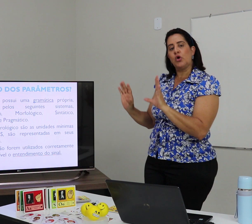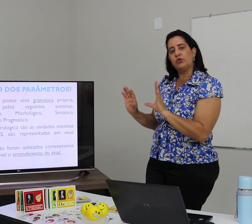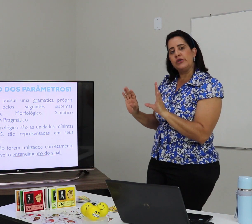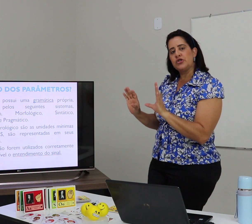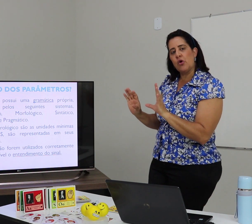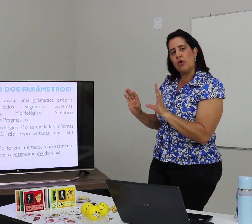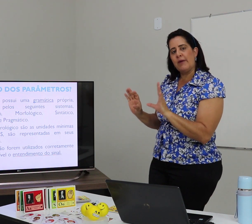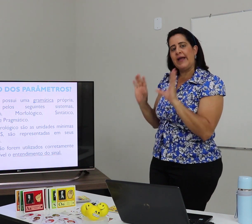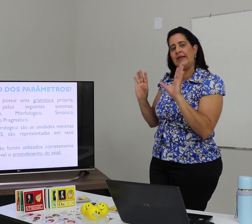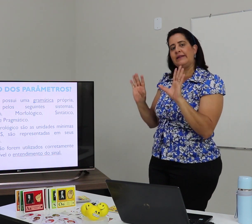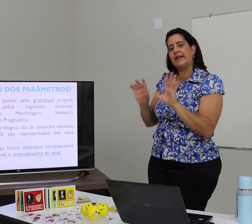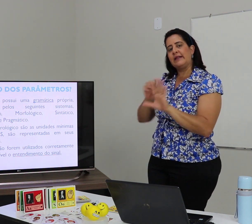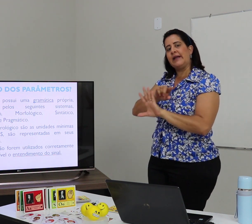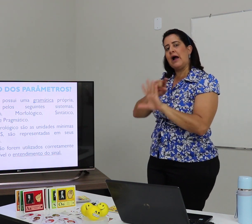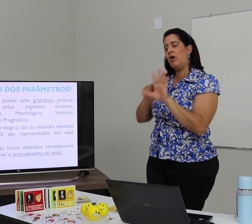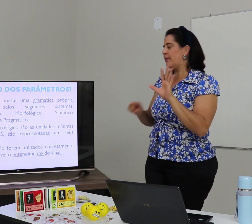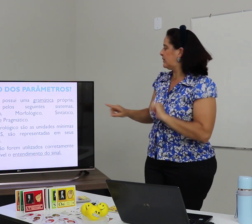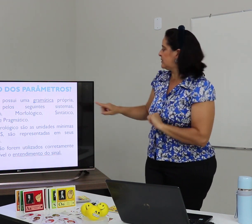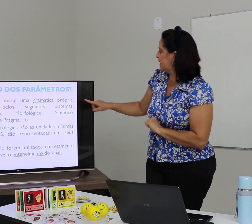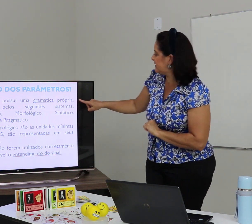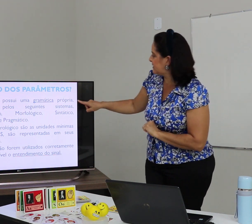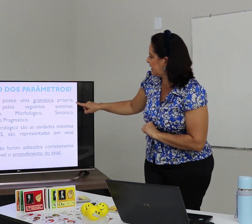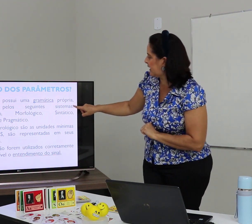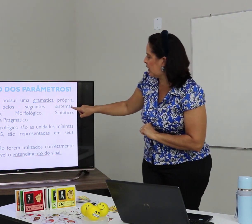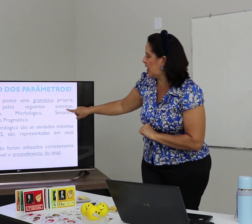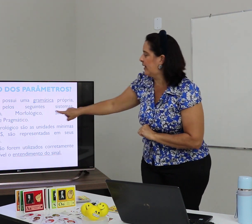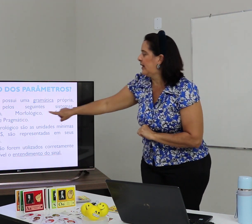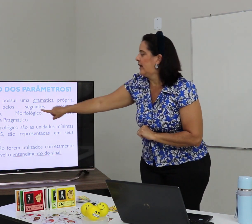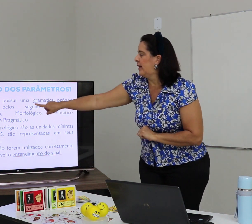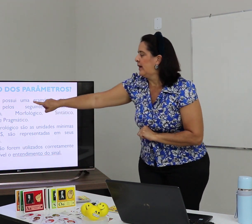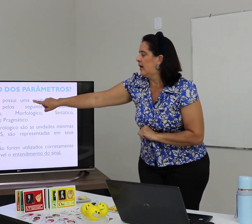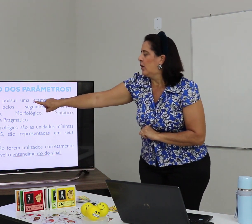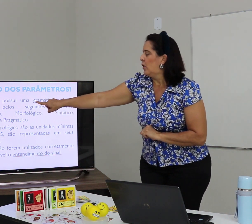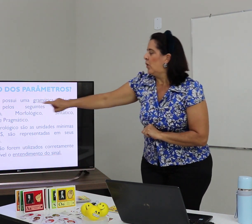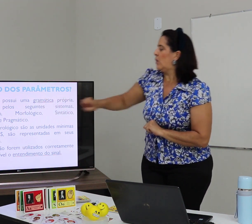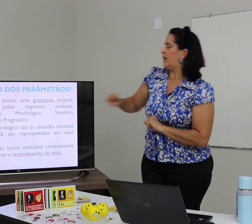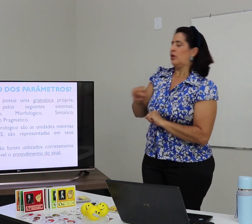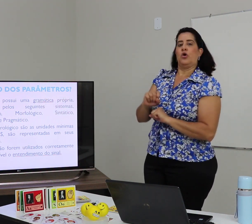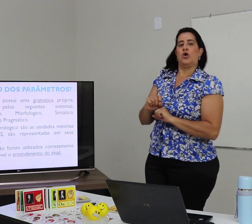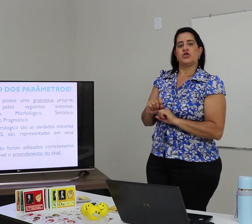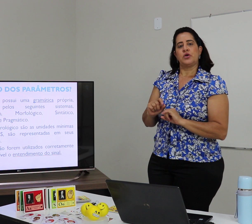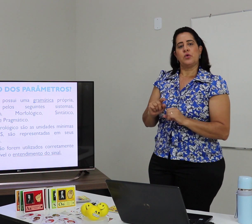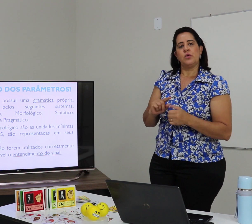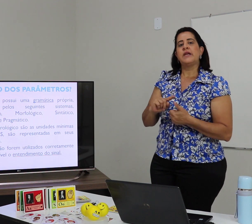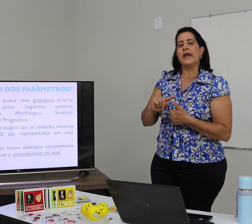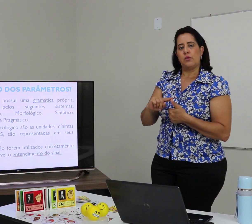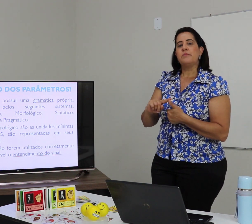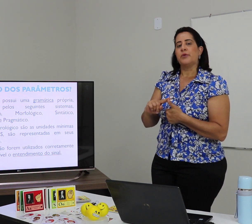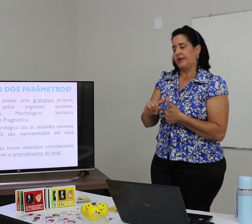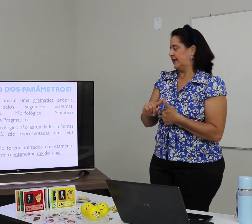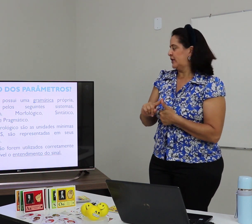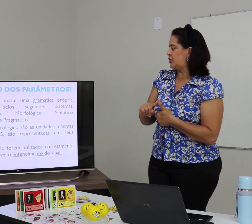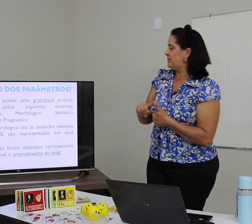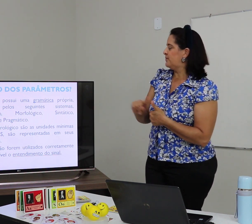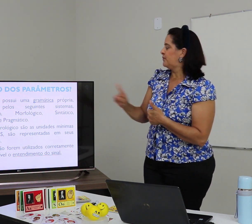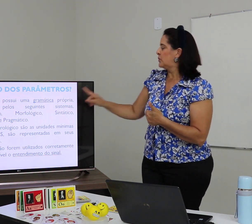Todo idioma, ele tem que ter ao menos esses aqui, olha. O quirológico, que é o importante,